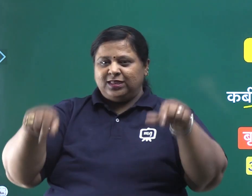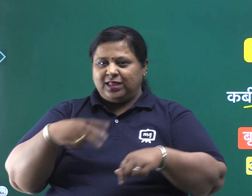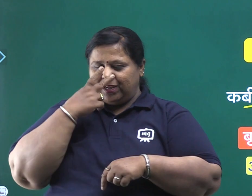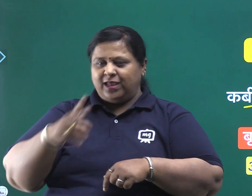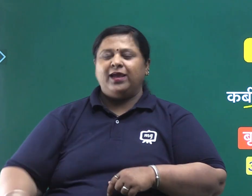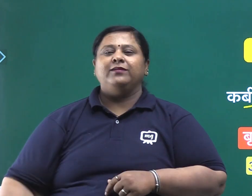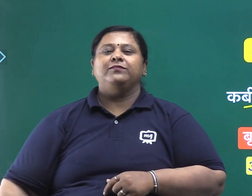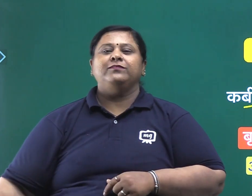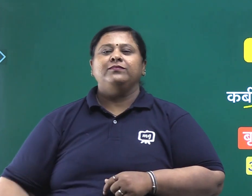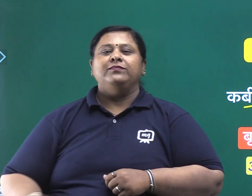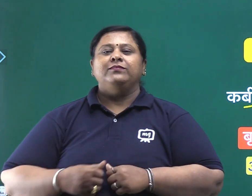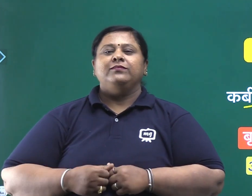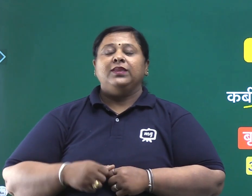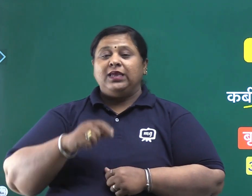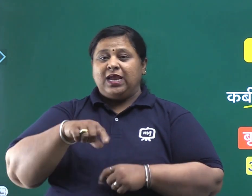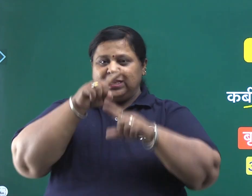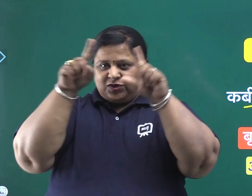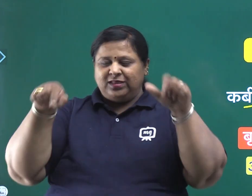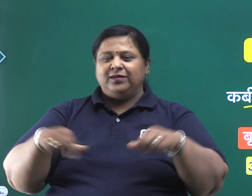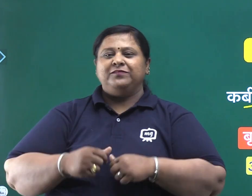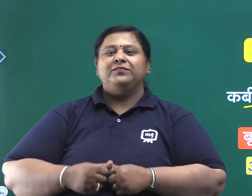हैं। यह चित्र